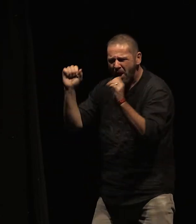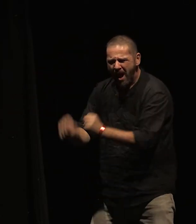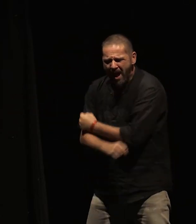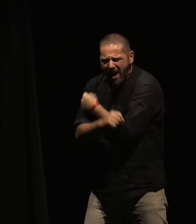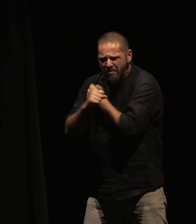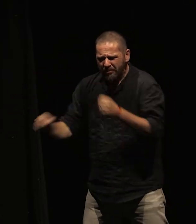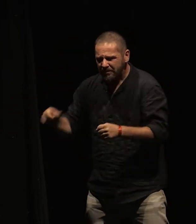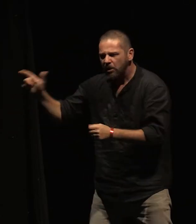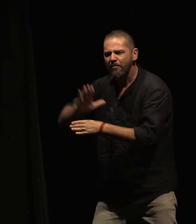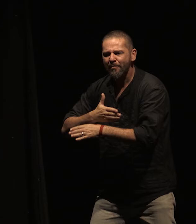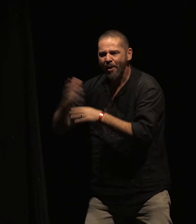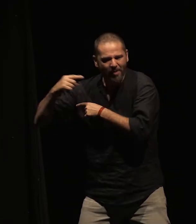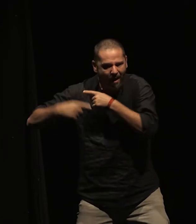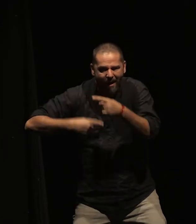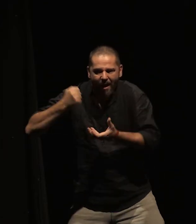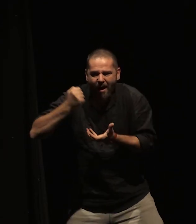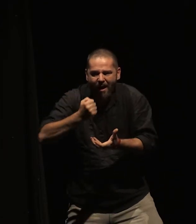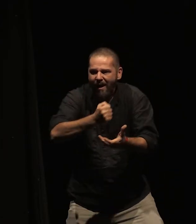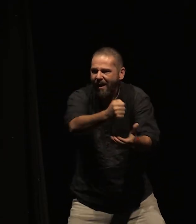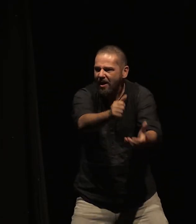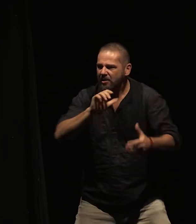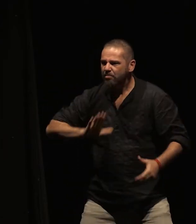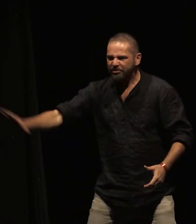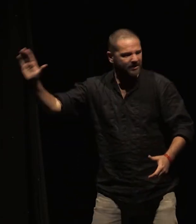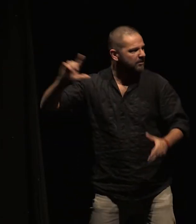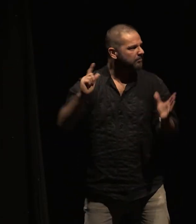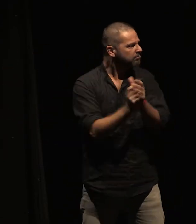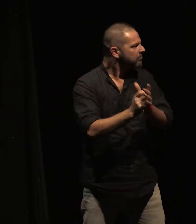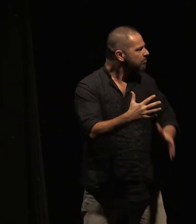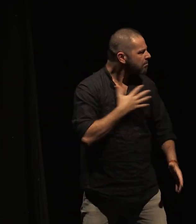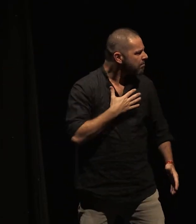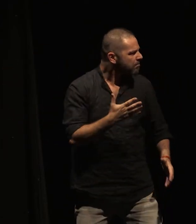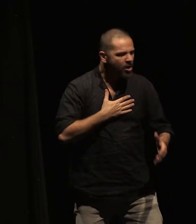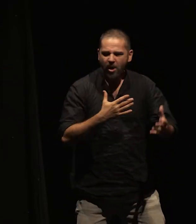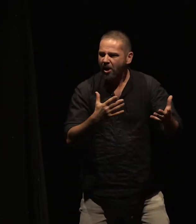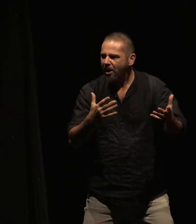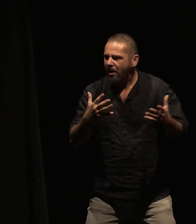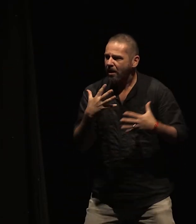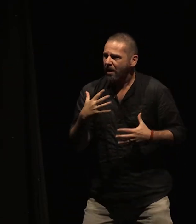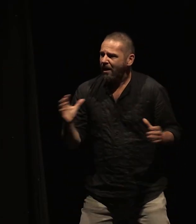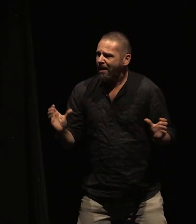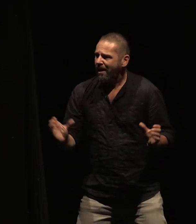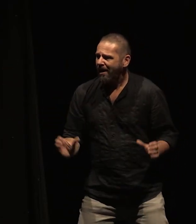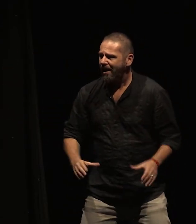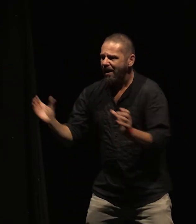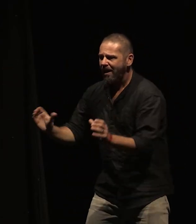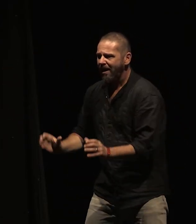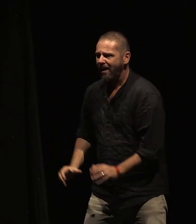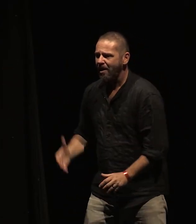à leur tour, à d'autres critiques. Et quand la peur nous prend d'une lune ou d'un poignard, nous palpons